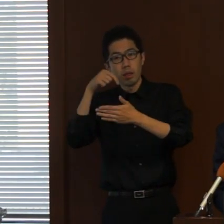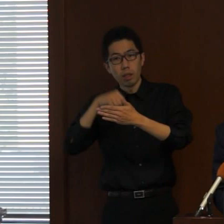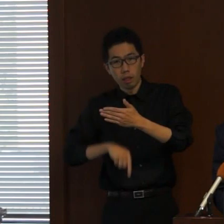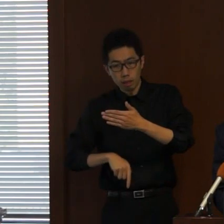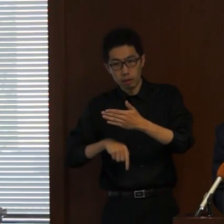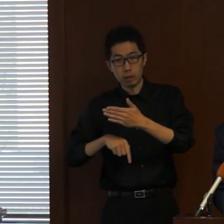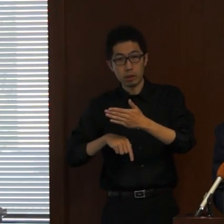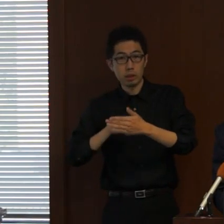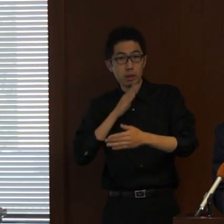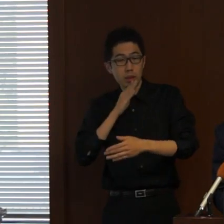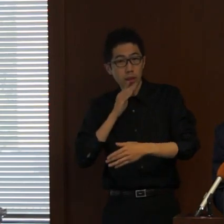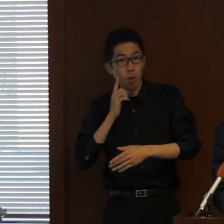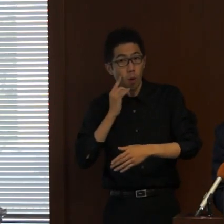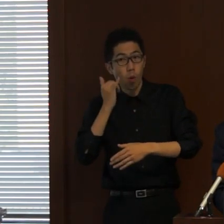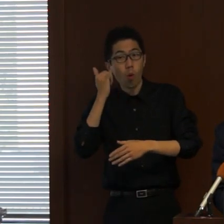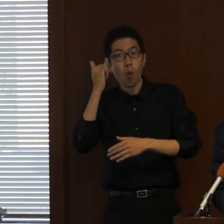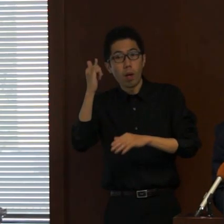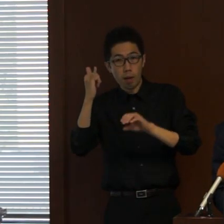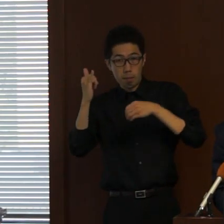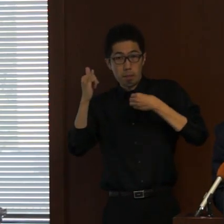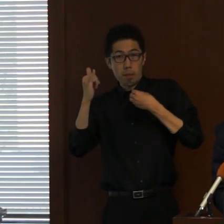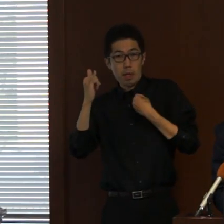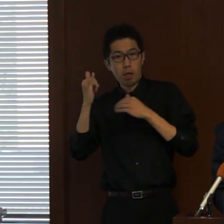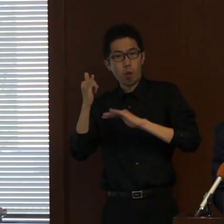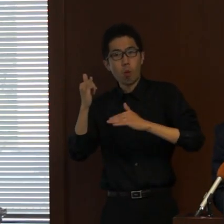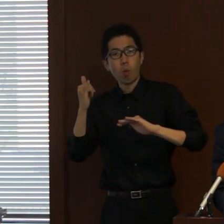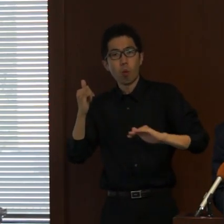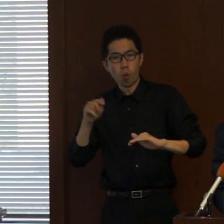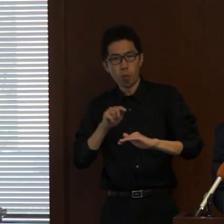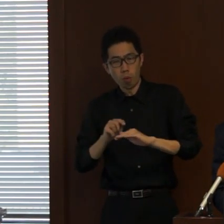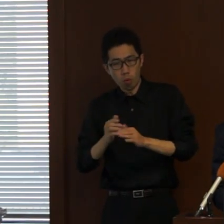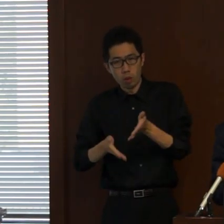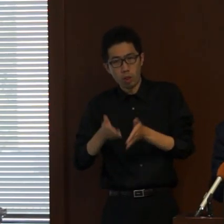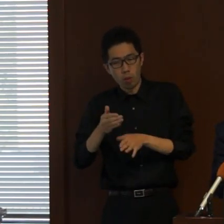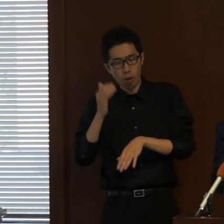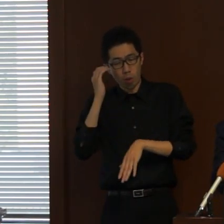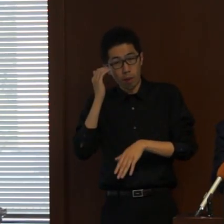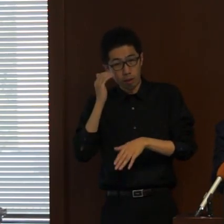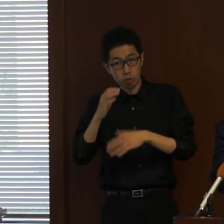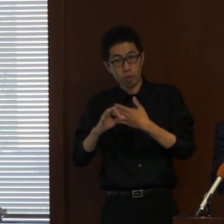に誰にケアしてもらおうかっていうふうに困った事例というのは実際にあったんでしょうか。